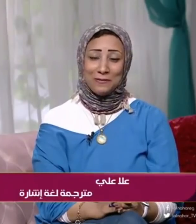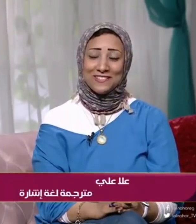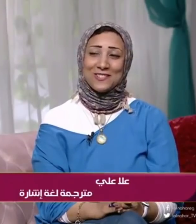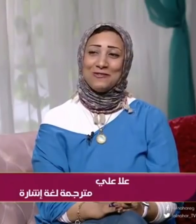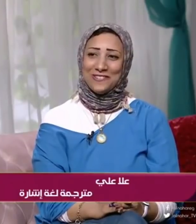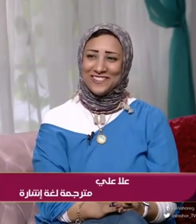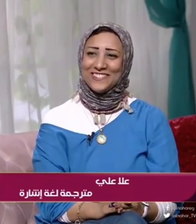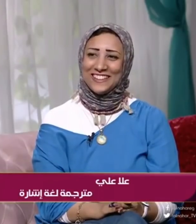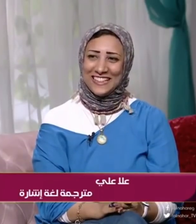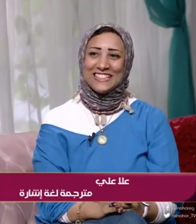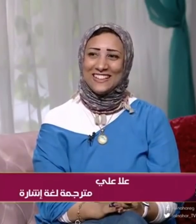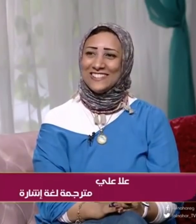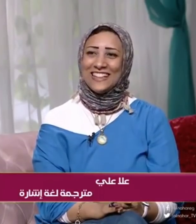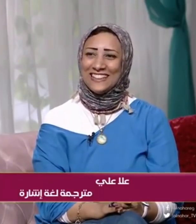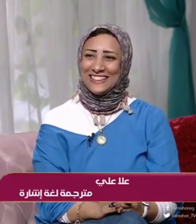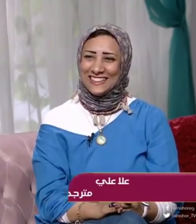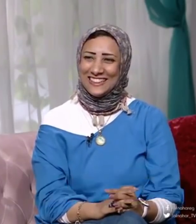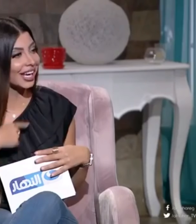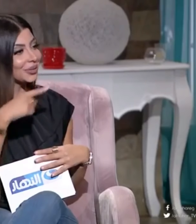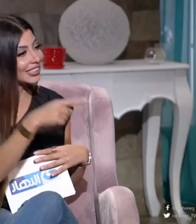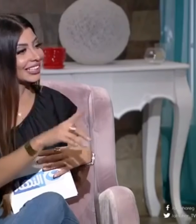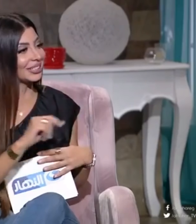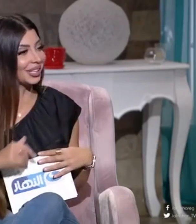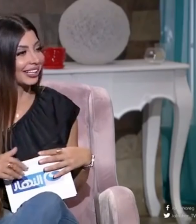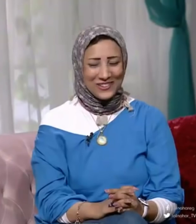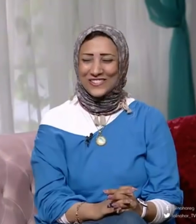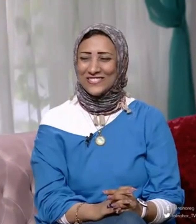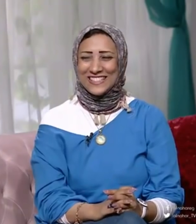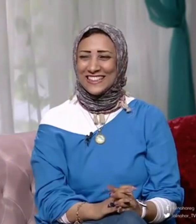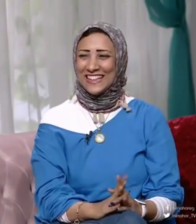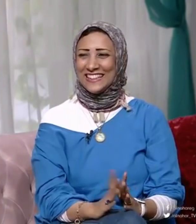البنات الصم قوي، خلاص اتفقنا، يستاهلوا ده جدا. انا هعمل نصيحة وانتي تترجميها ان شاء الله، بإذن ان الله. شاء الله.